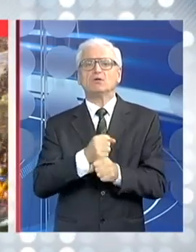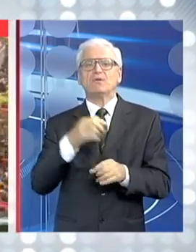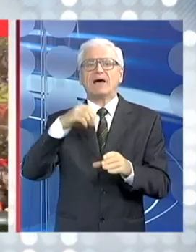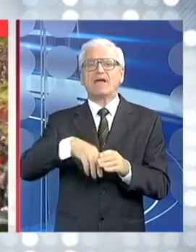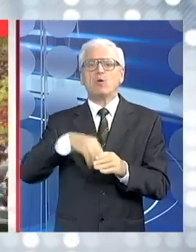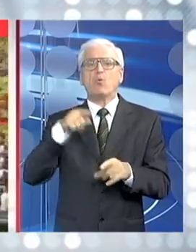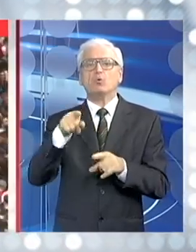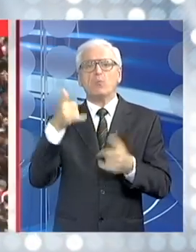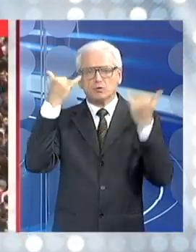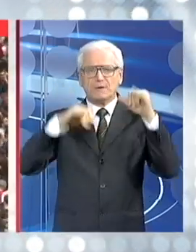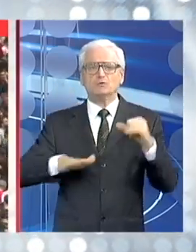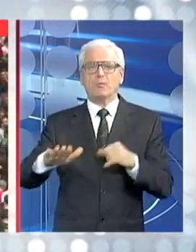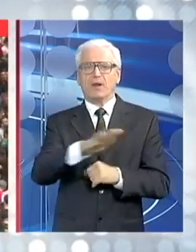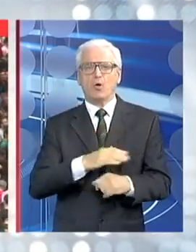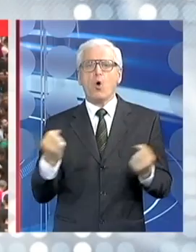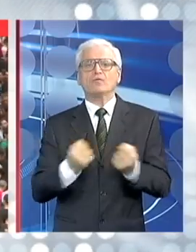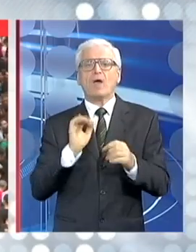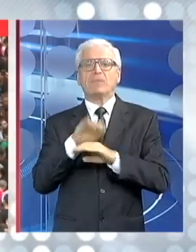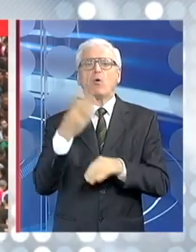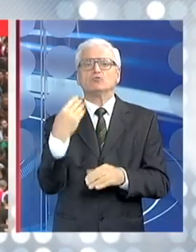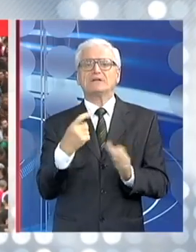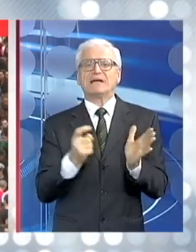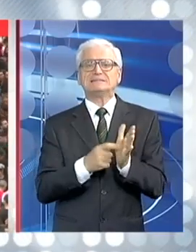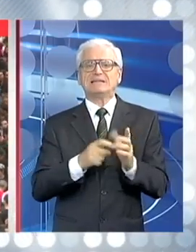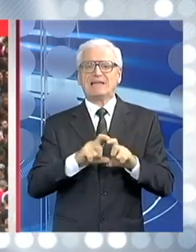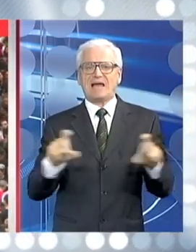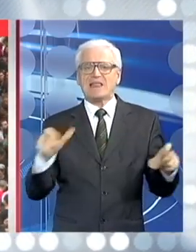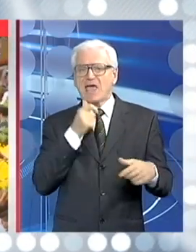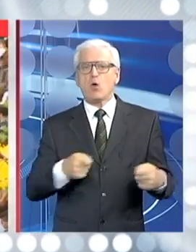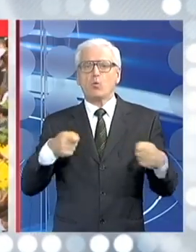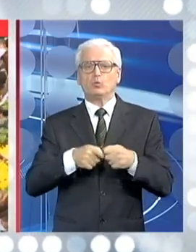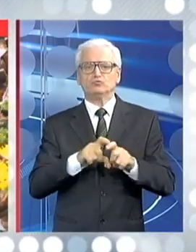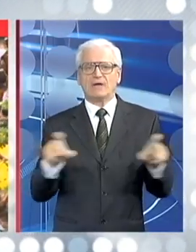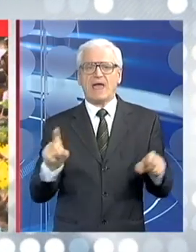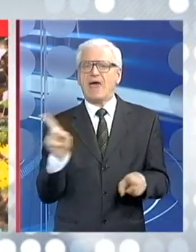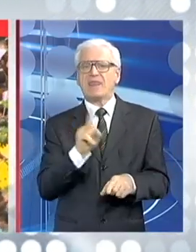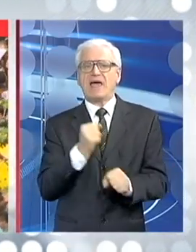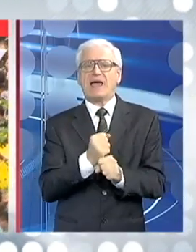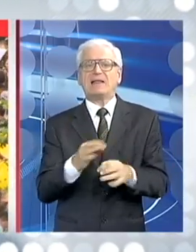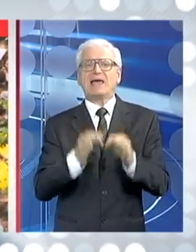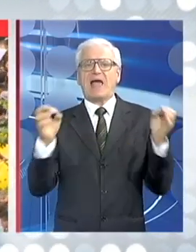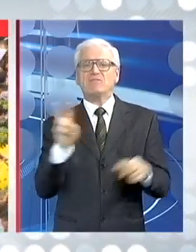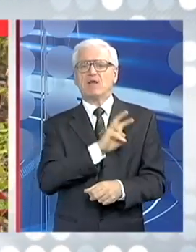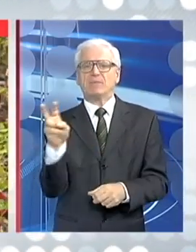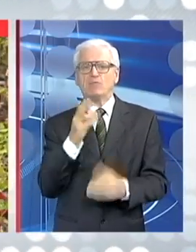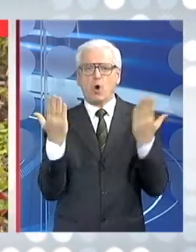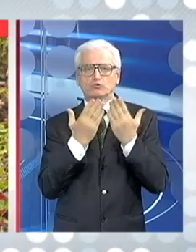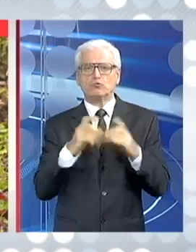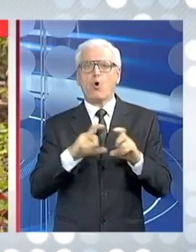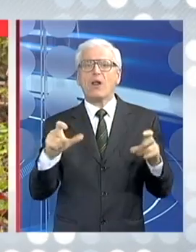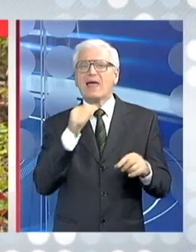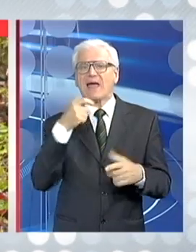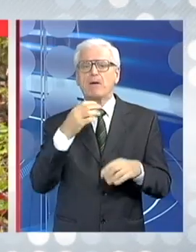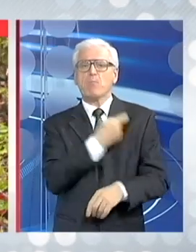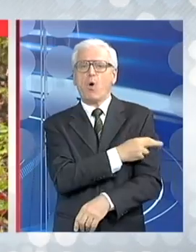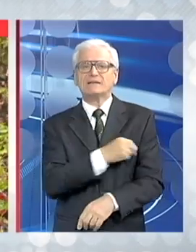tom španskom regionu. Učestvuje više od 40 sindikata i udruženja. Ne radi javni prevoz, a škole, klinike i